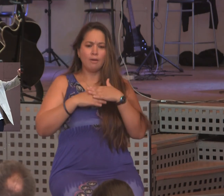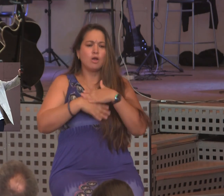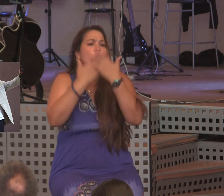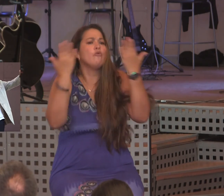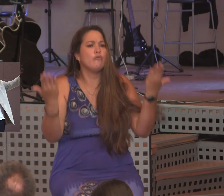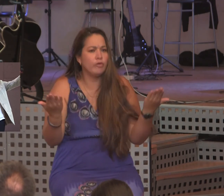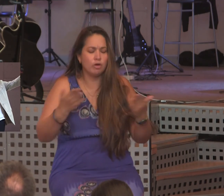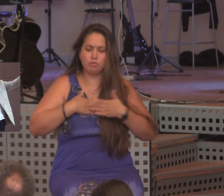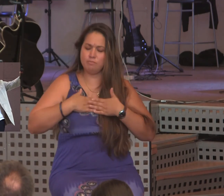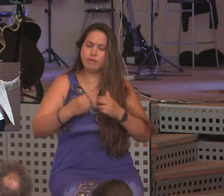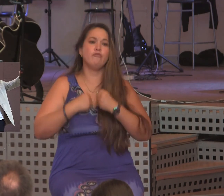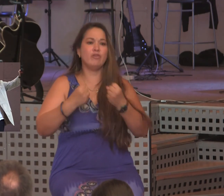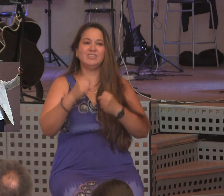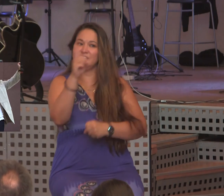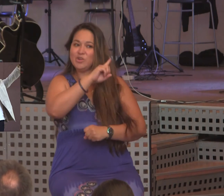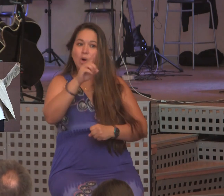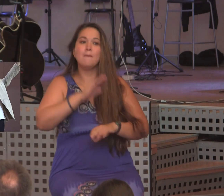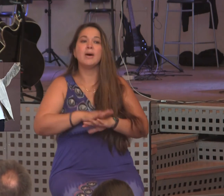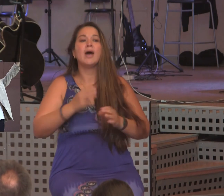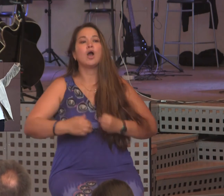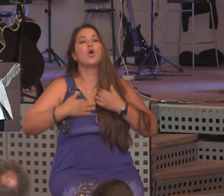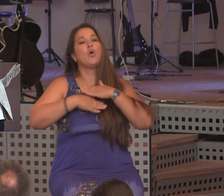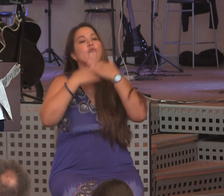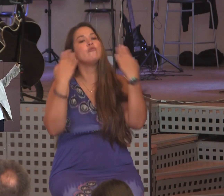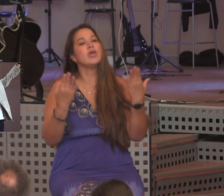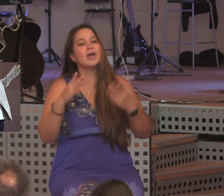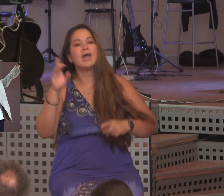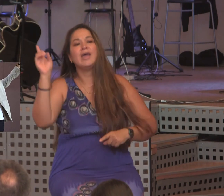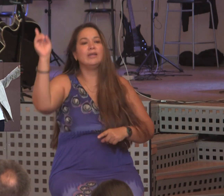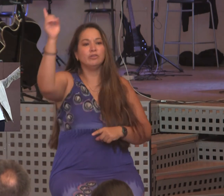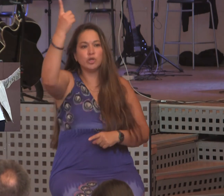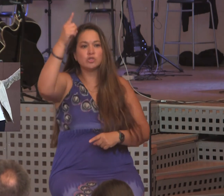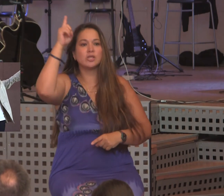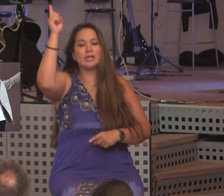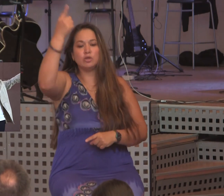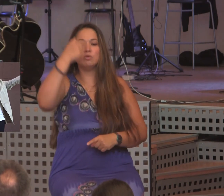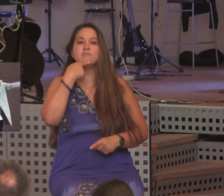en aquel que ha dicho, Salmo 23, nada me faltará.